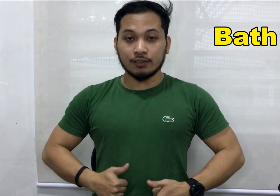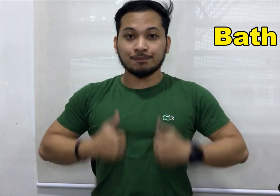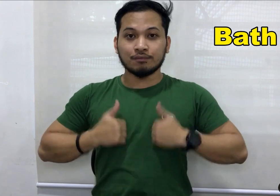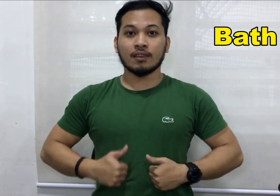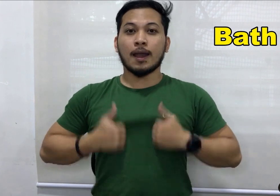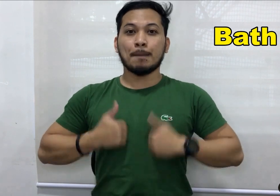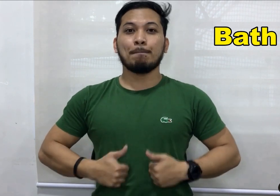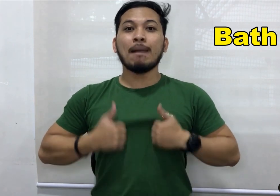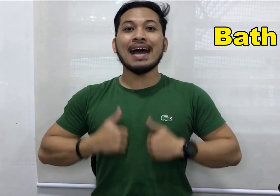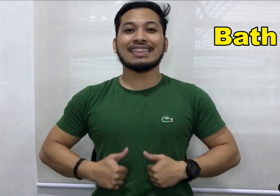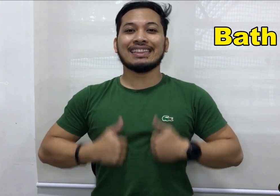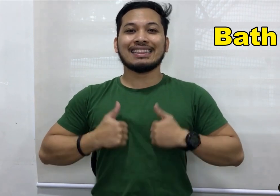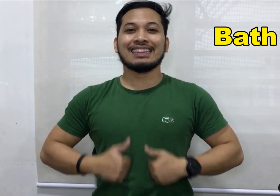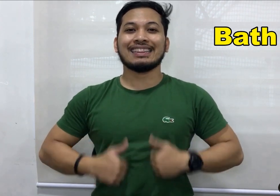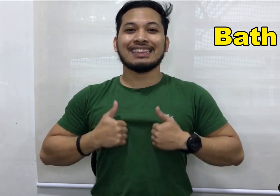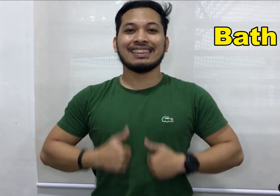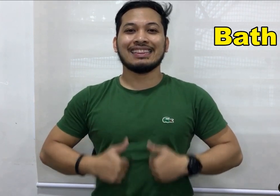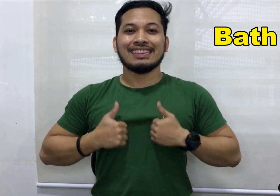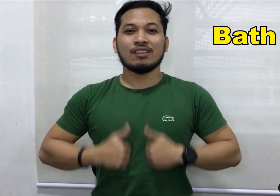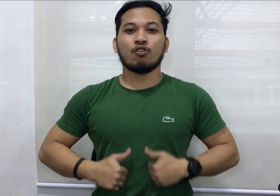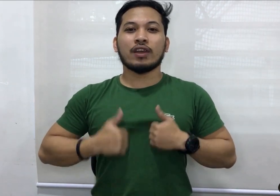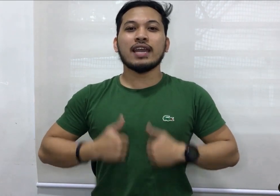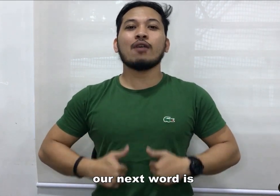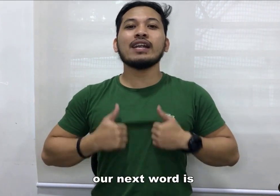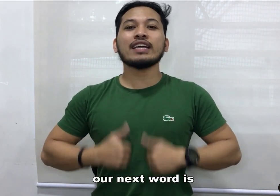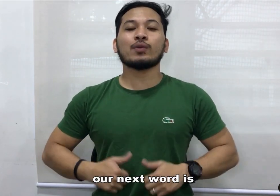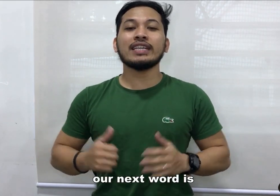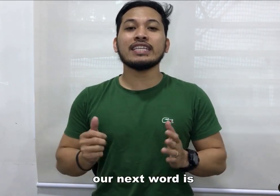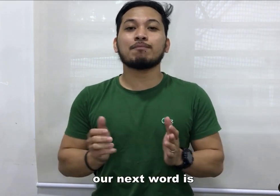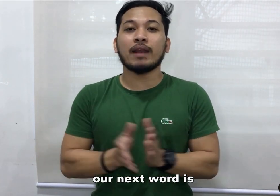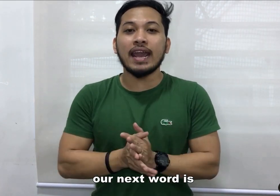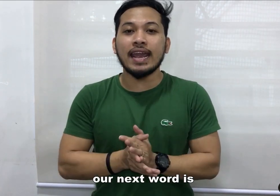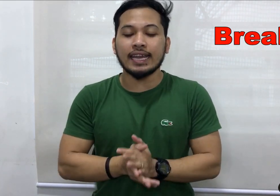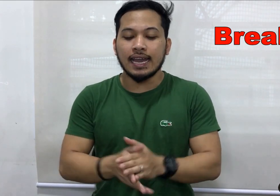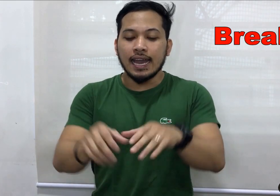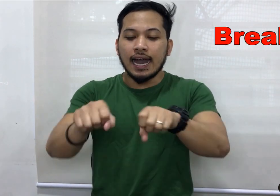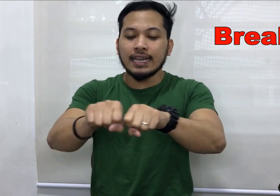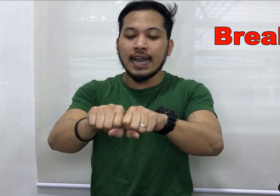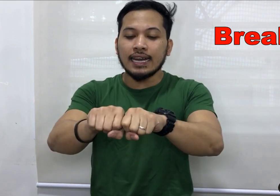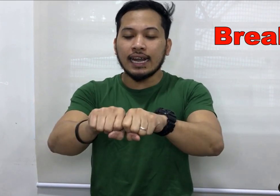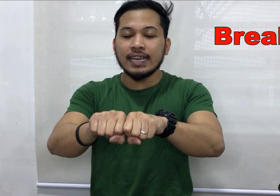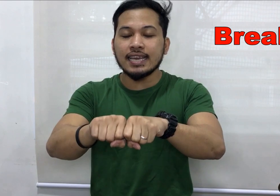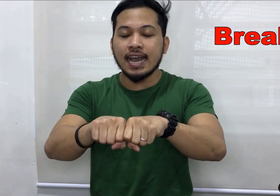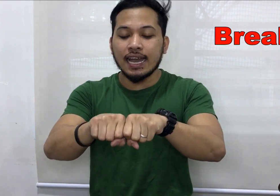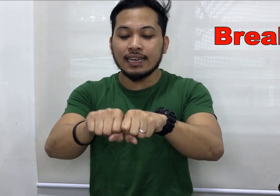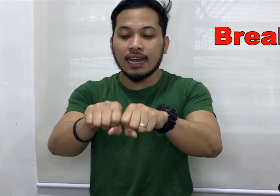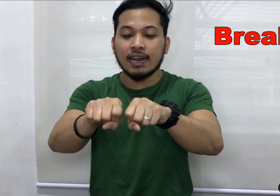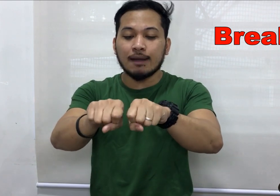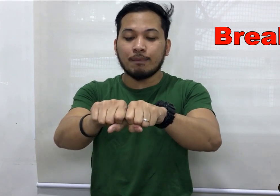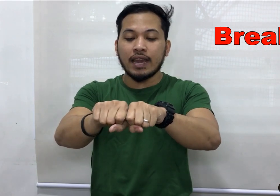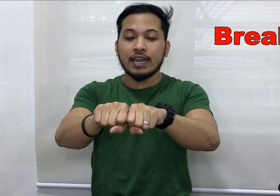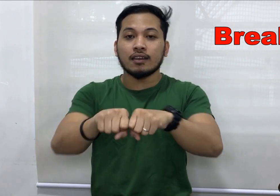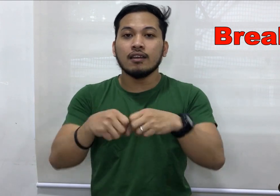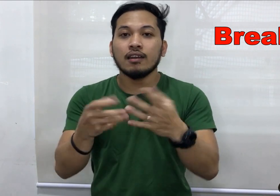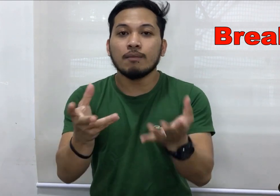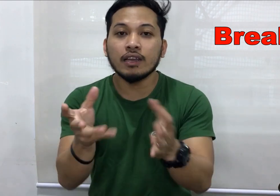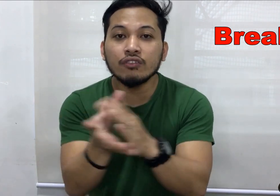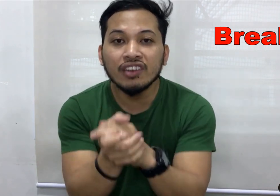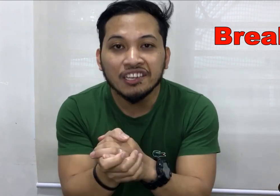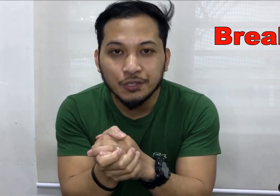down. Bath. Okay, our next word is break. Ayan, nakaganyan, naka-break. Parang yung